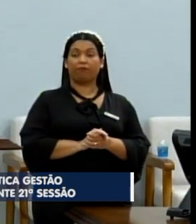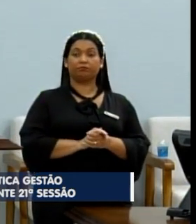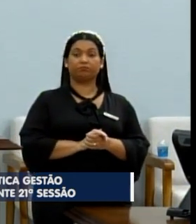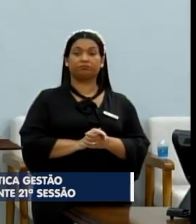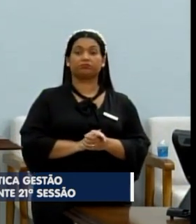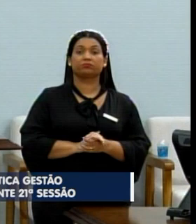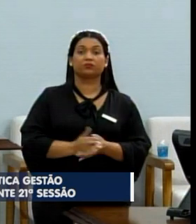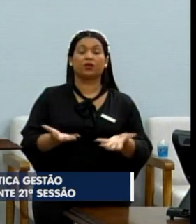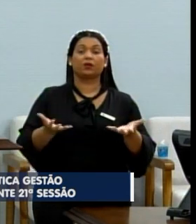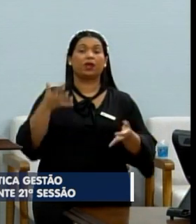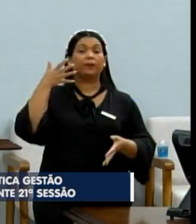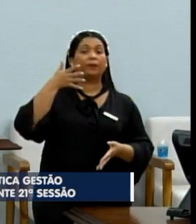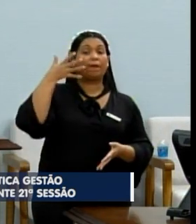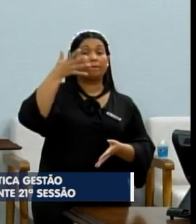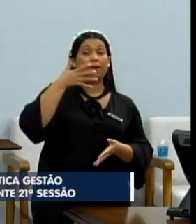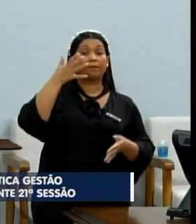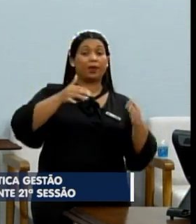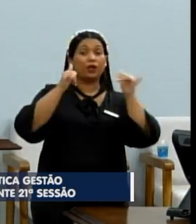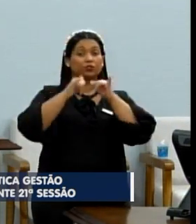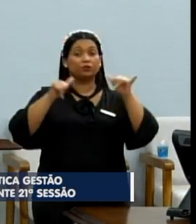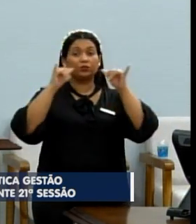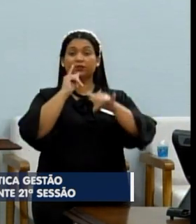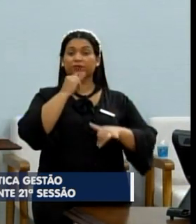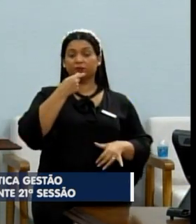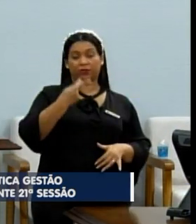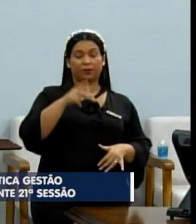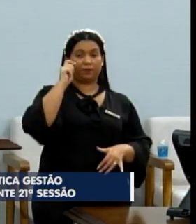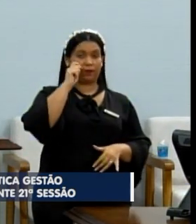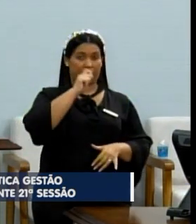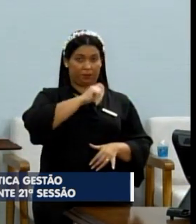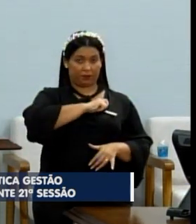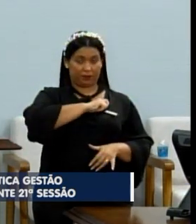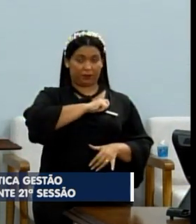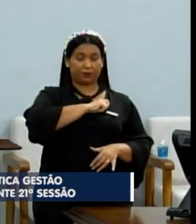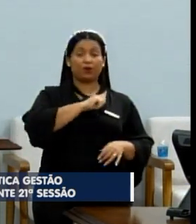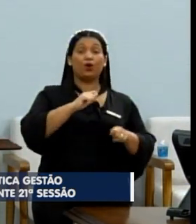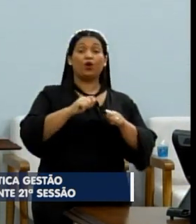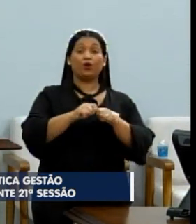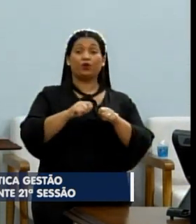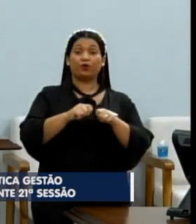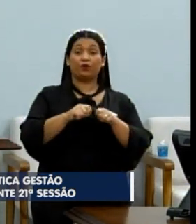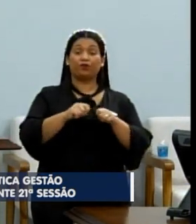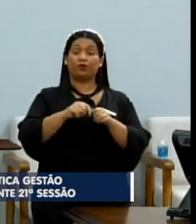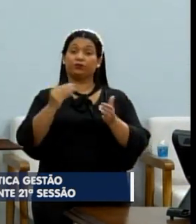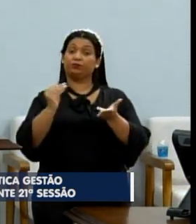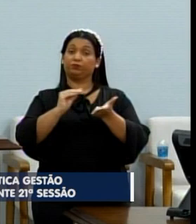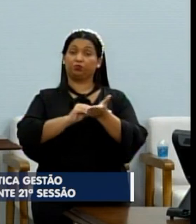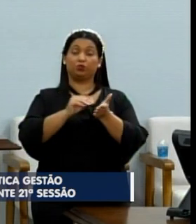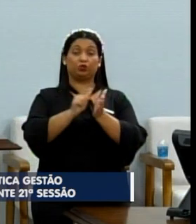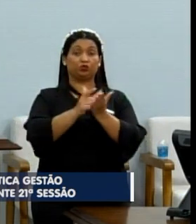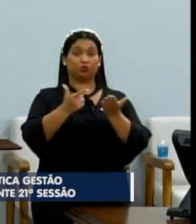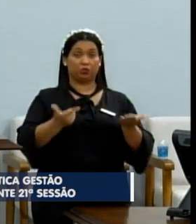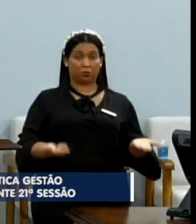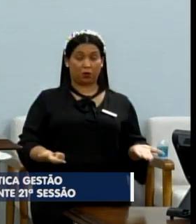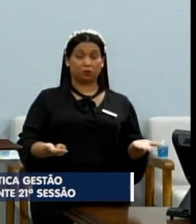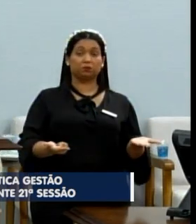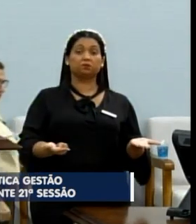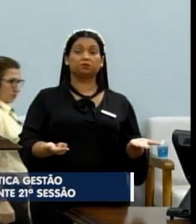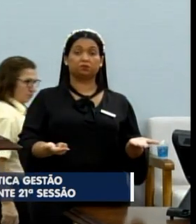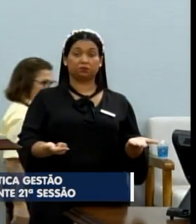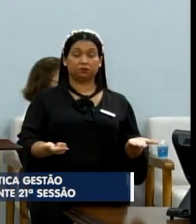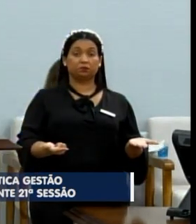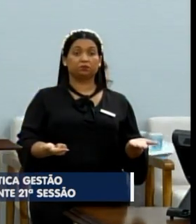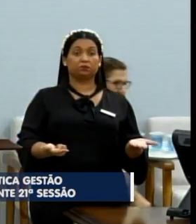falar aqui de uma notícia muito triste para Rio Preto foi veiculada no diário da região em Manchete